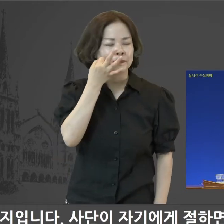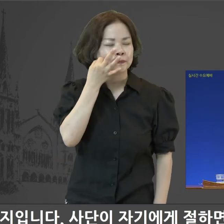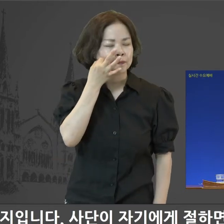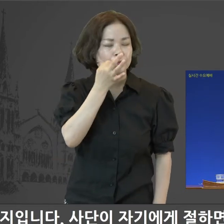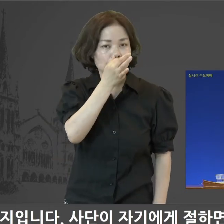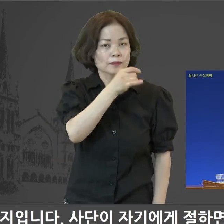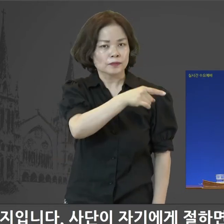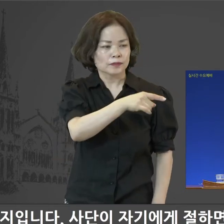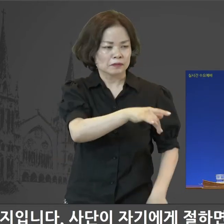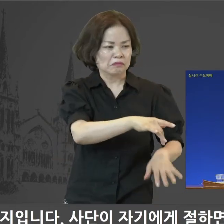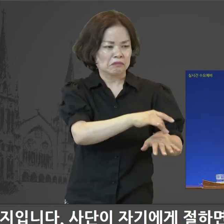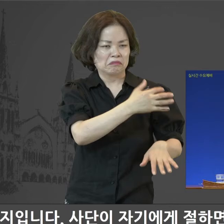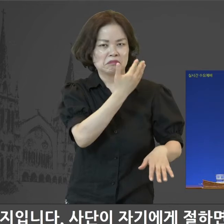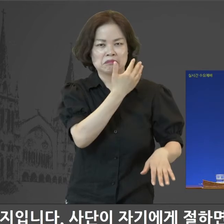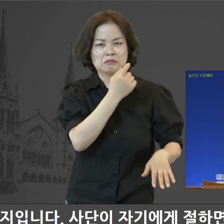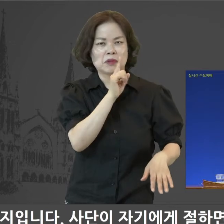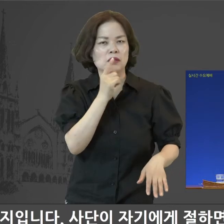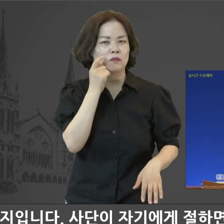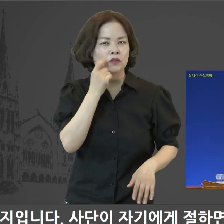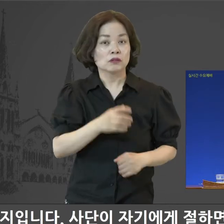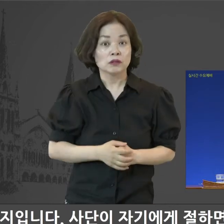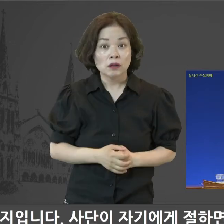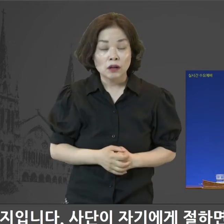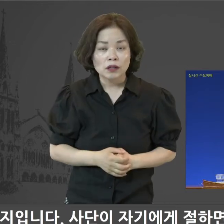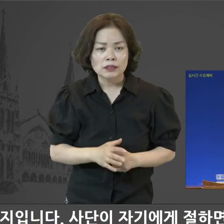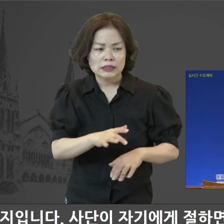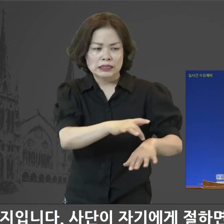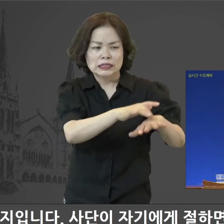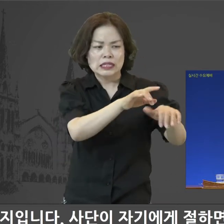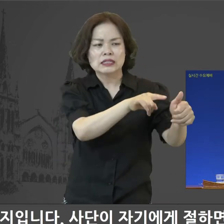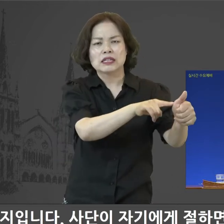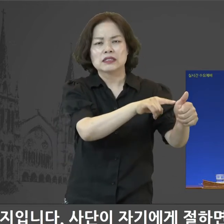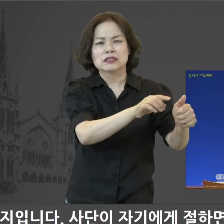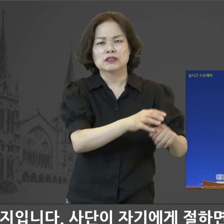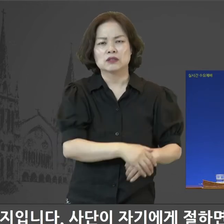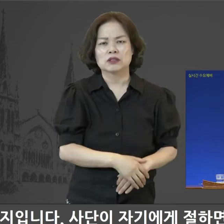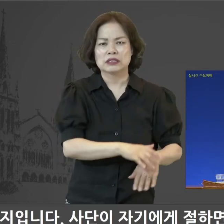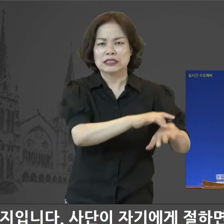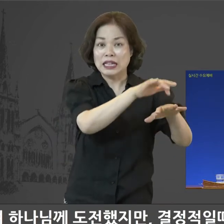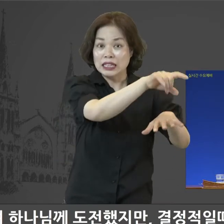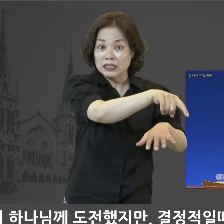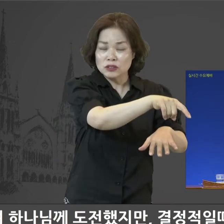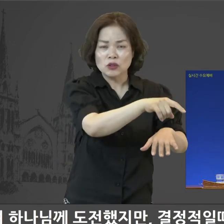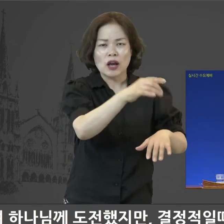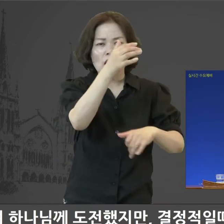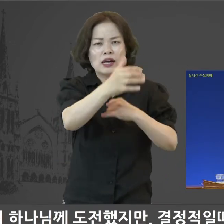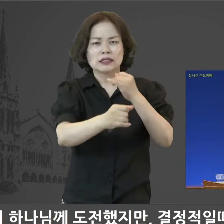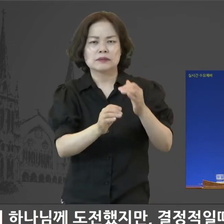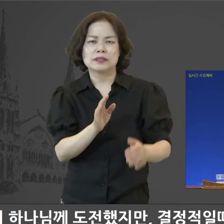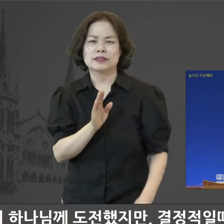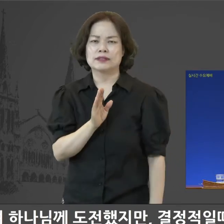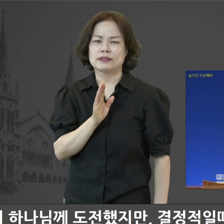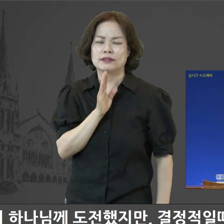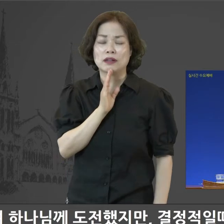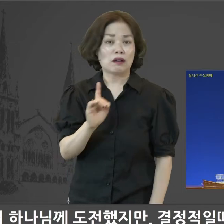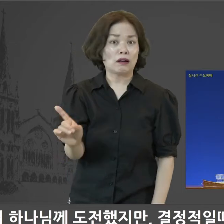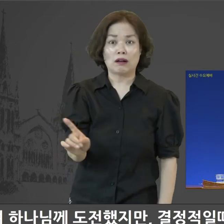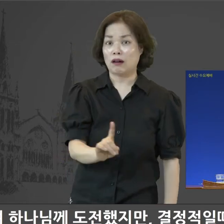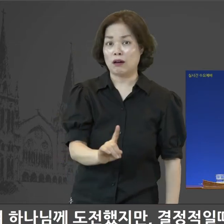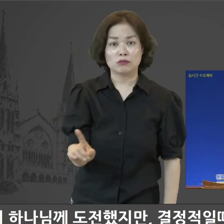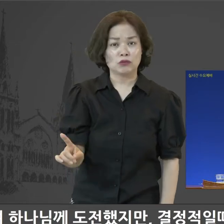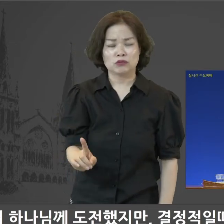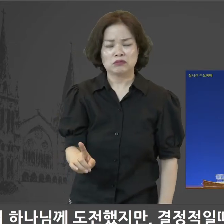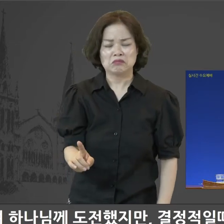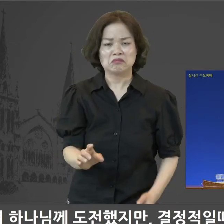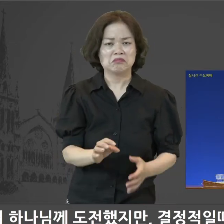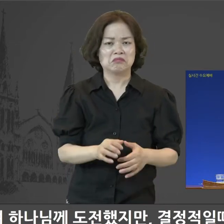우리가 보게 됩니다. 결국 이 사단이라는 존재도 하나님 앞에 실상 아무것도